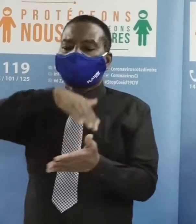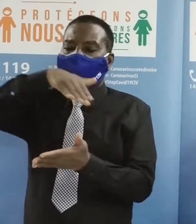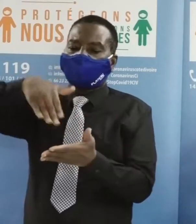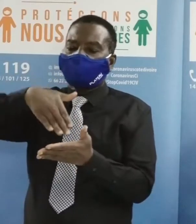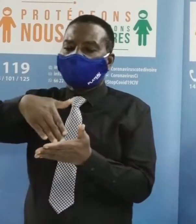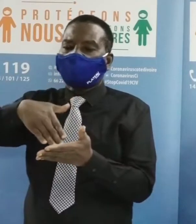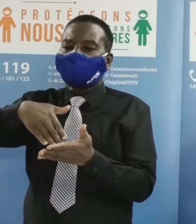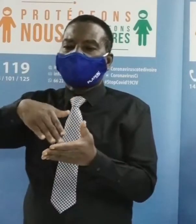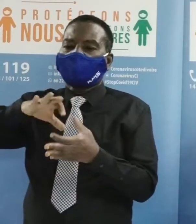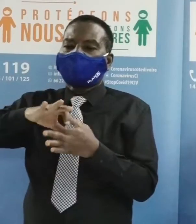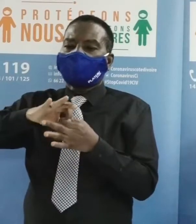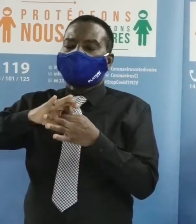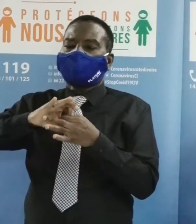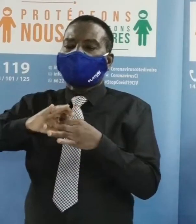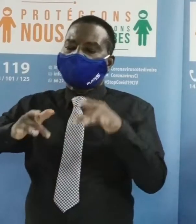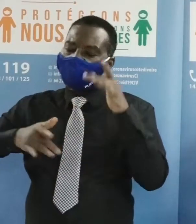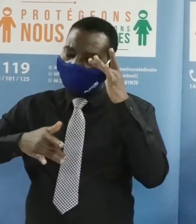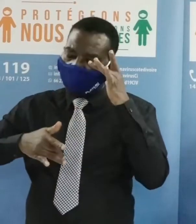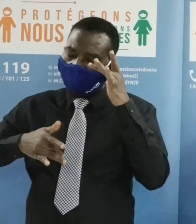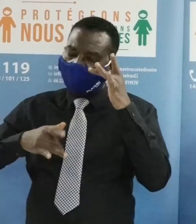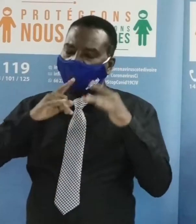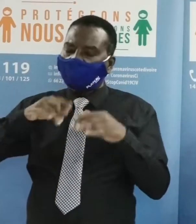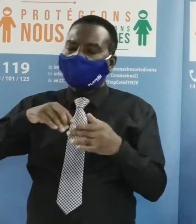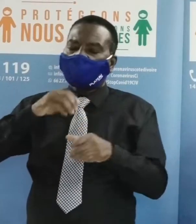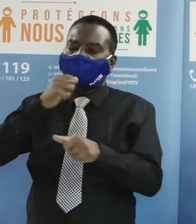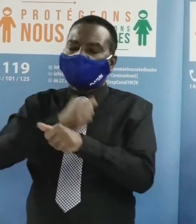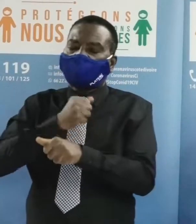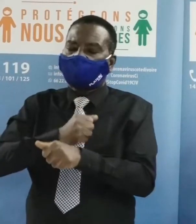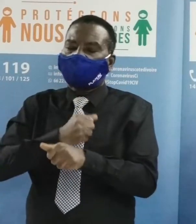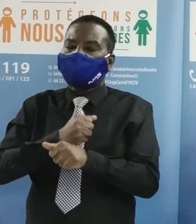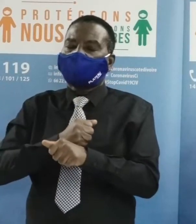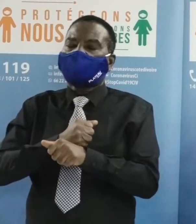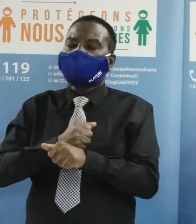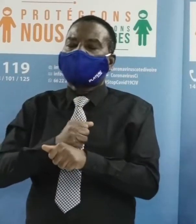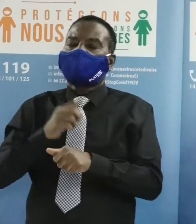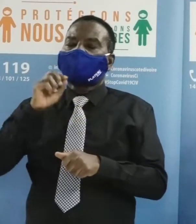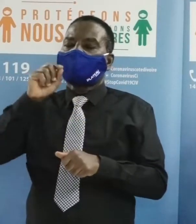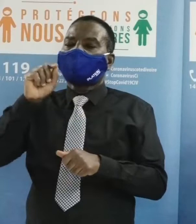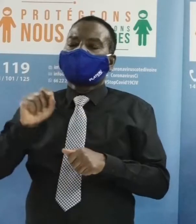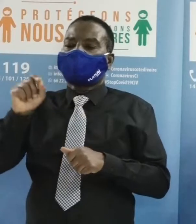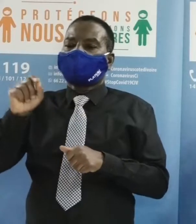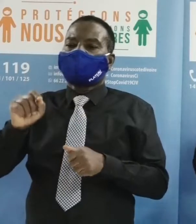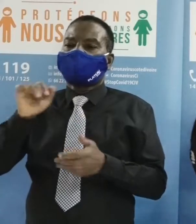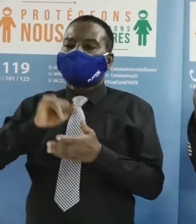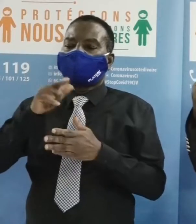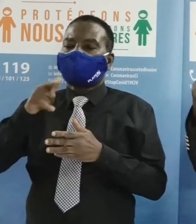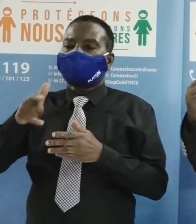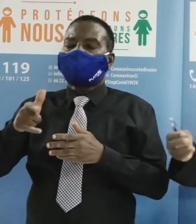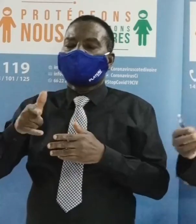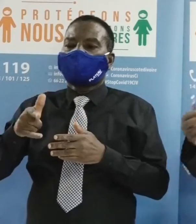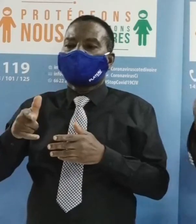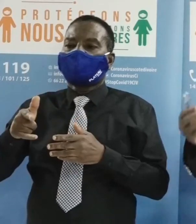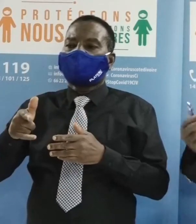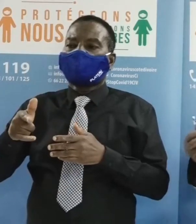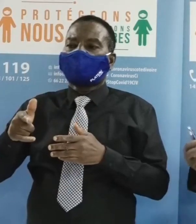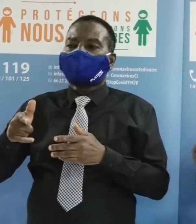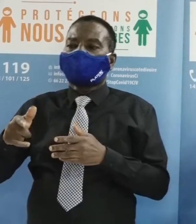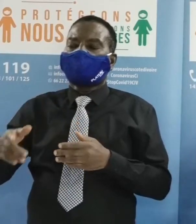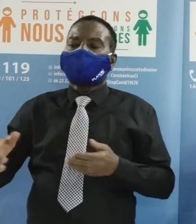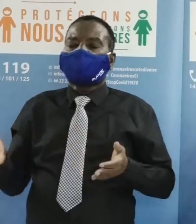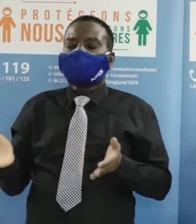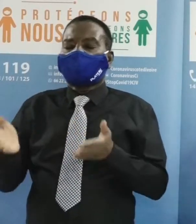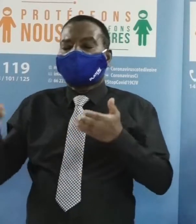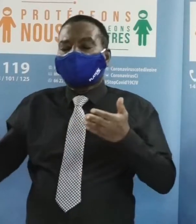de la maladie est abidjan donc cela conforte